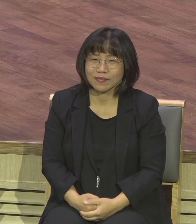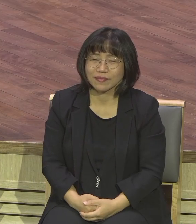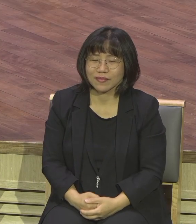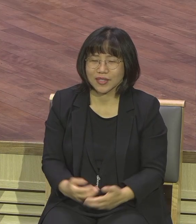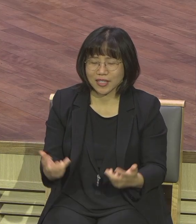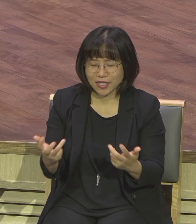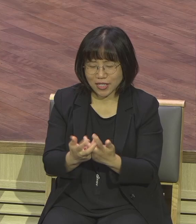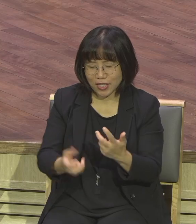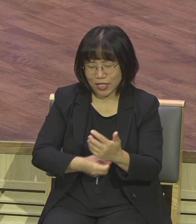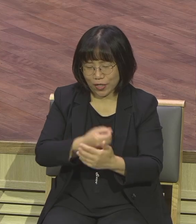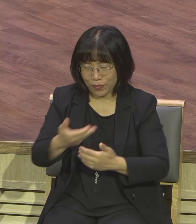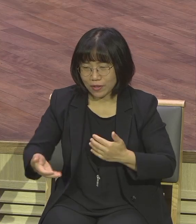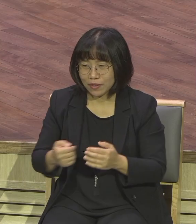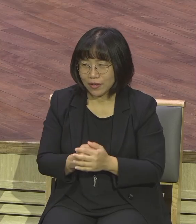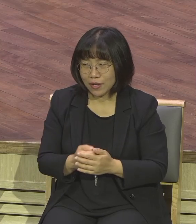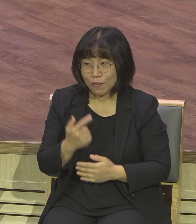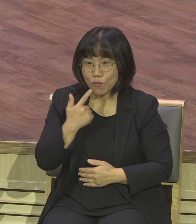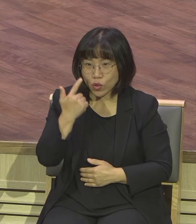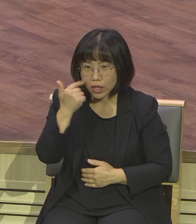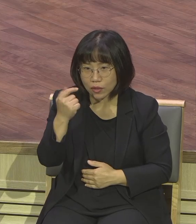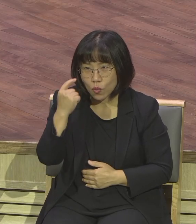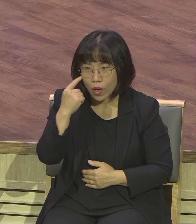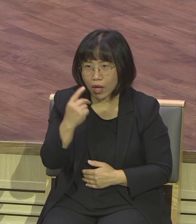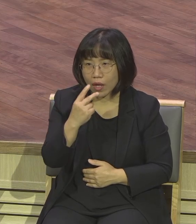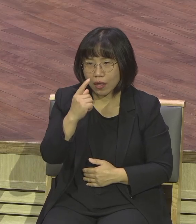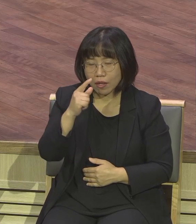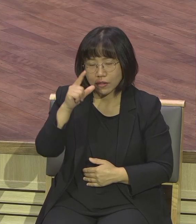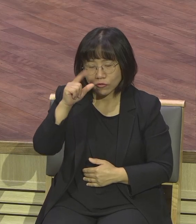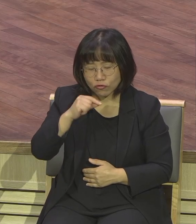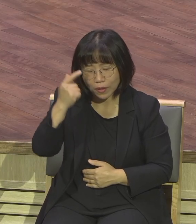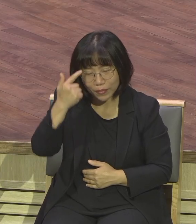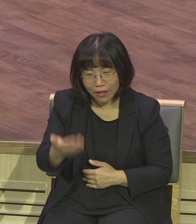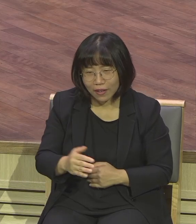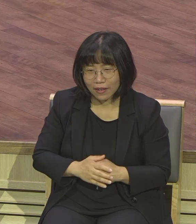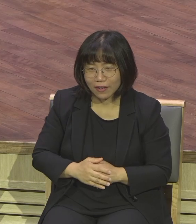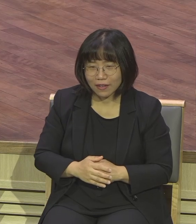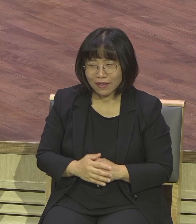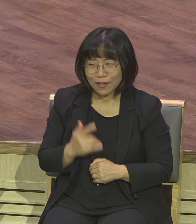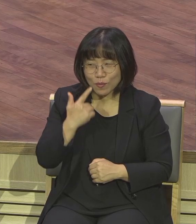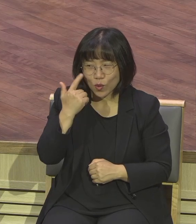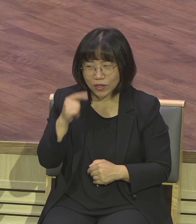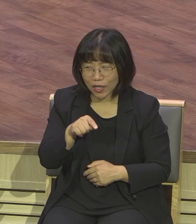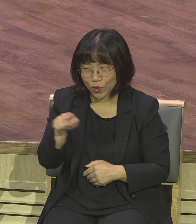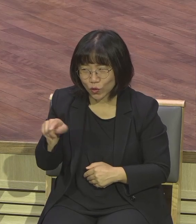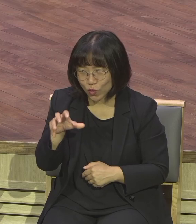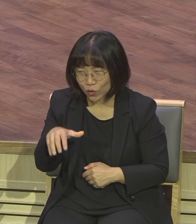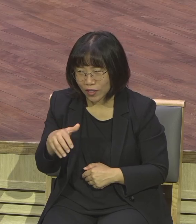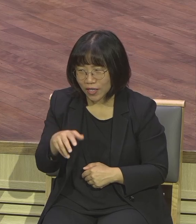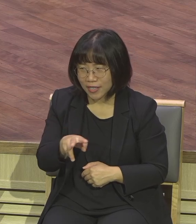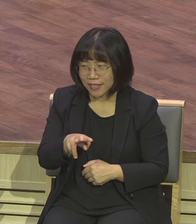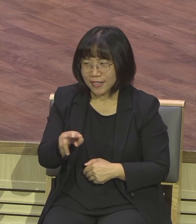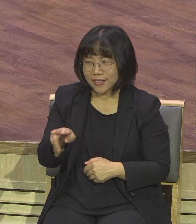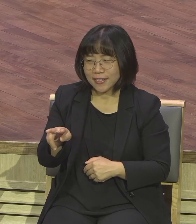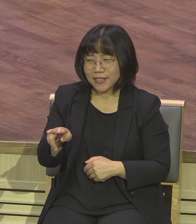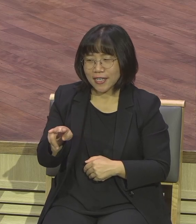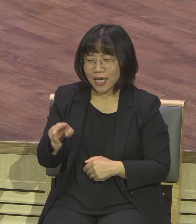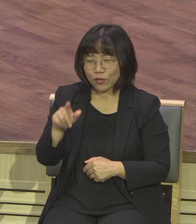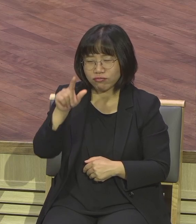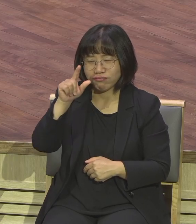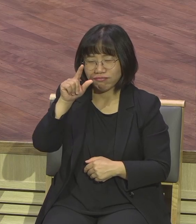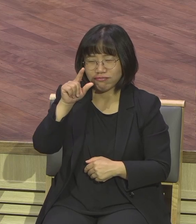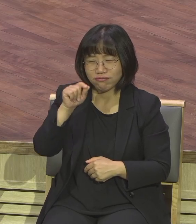넘쳐야 돼, 넘쳐. 눈 감은 목사도 앉았네 지금. 눈 감고 있네. 이 저래 쳐다보면 은혜가 하나도 안 돼,